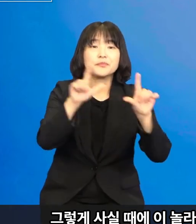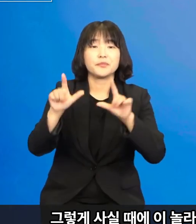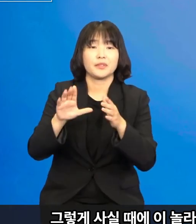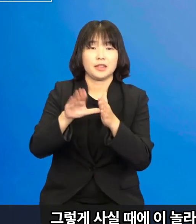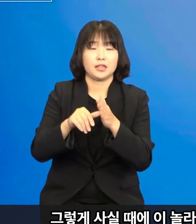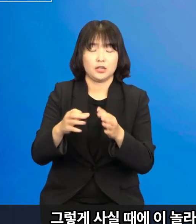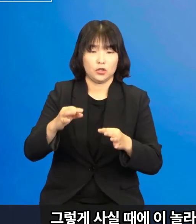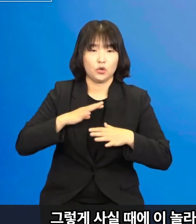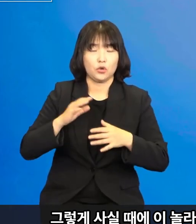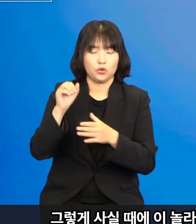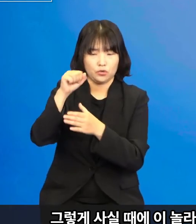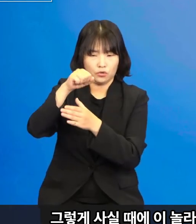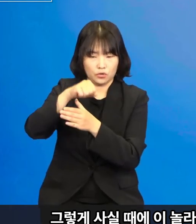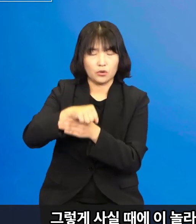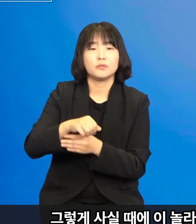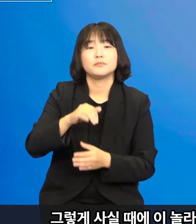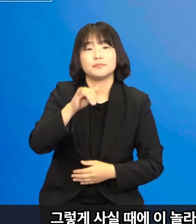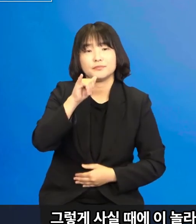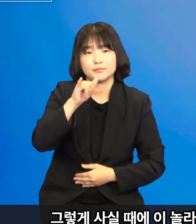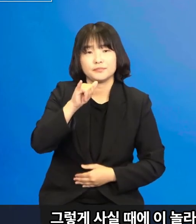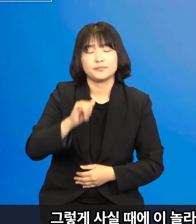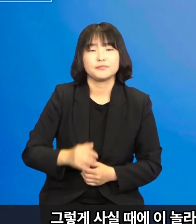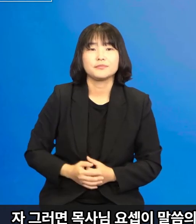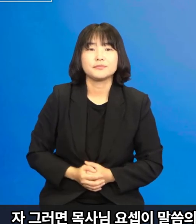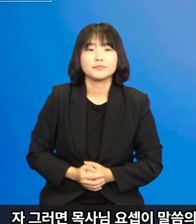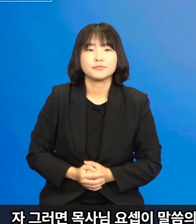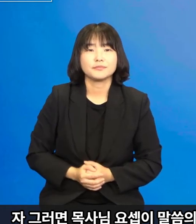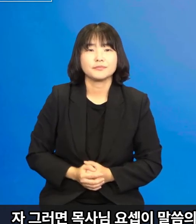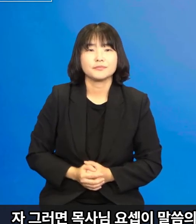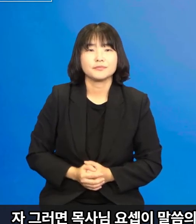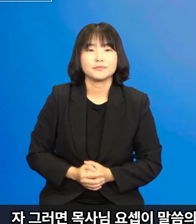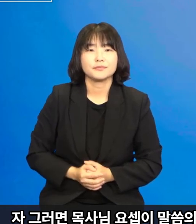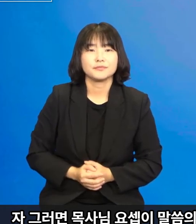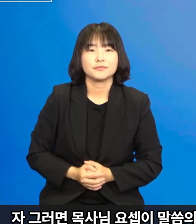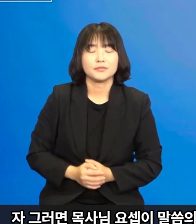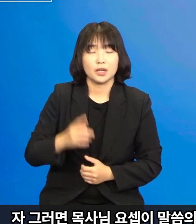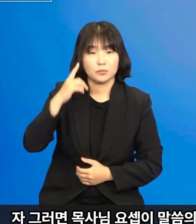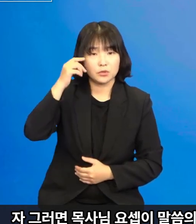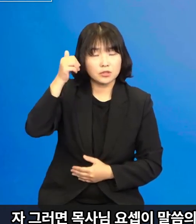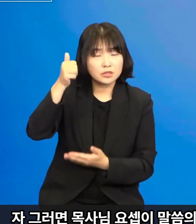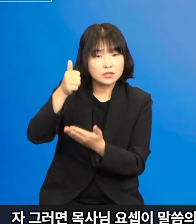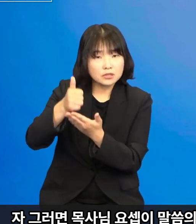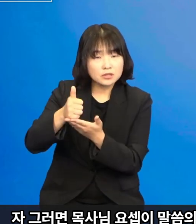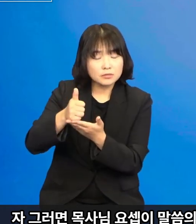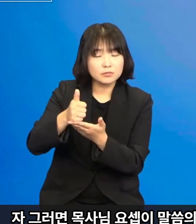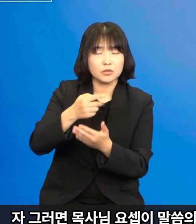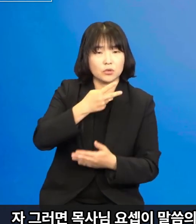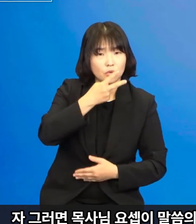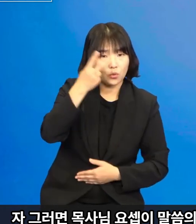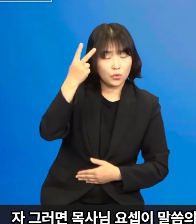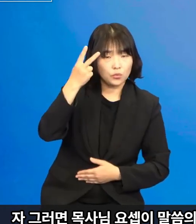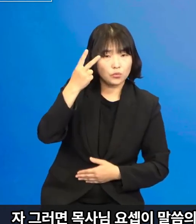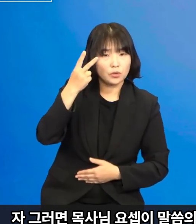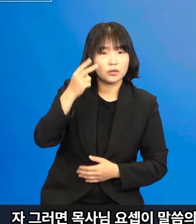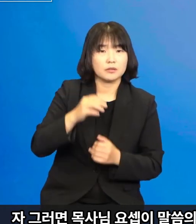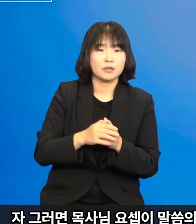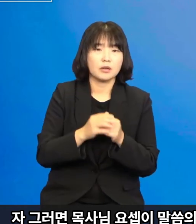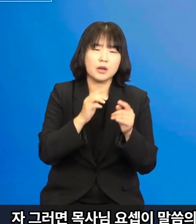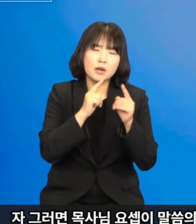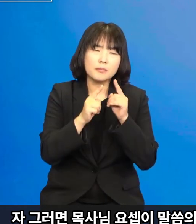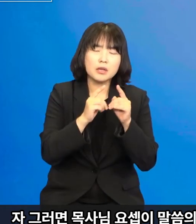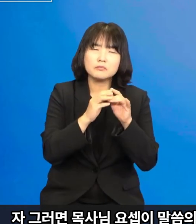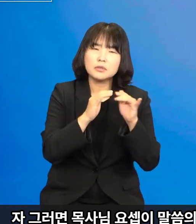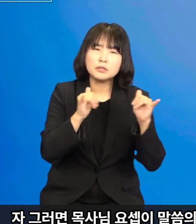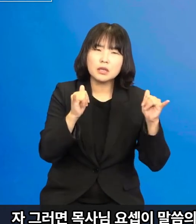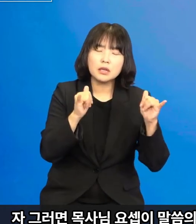놀라운 열매가 맺혀지게 된다는 거예요. 자, 그러면 목사님, 요셉이 말씀의 사람이 되었다는 증거가 어디